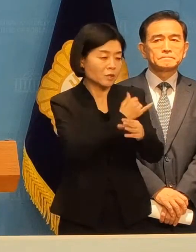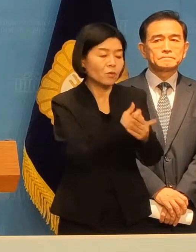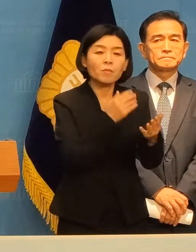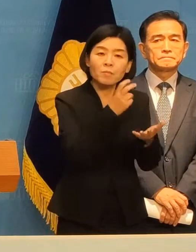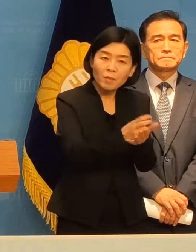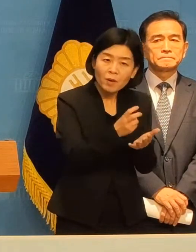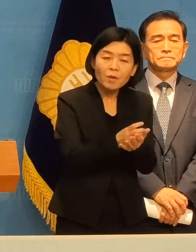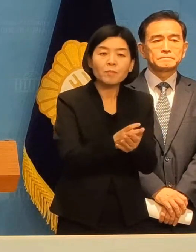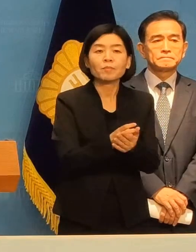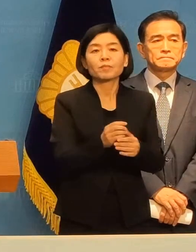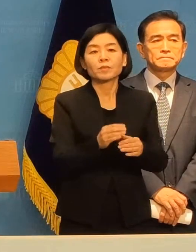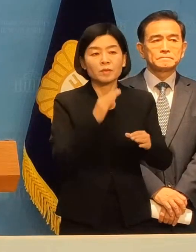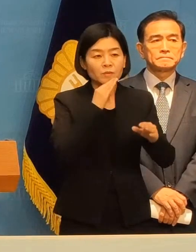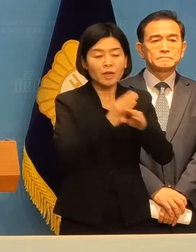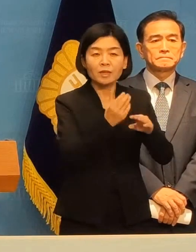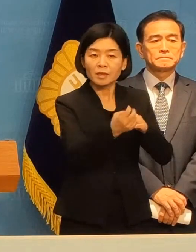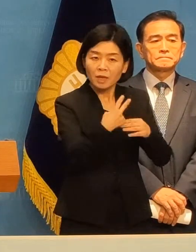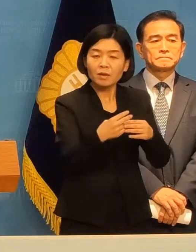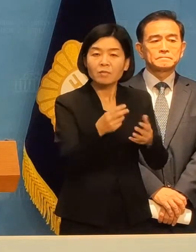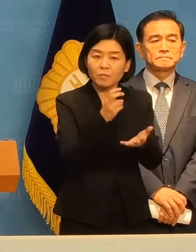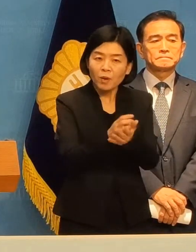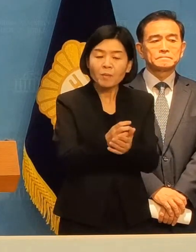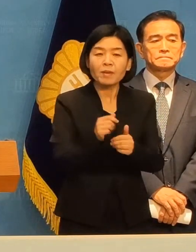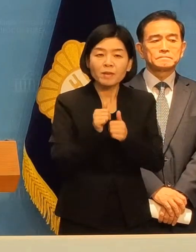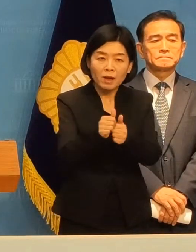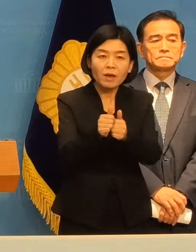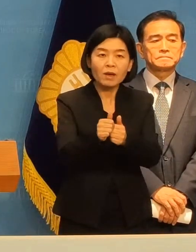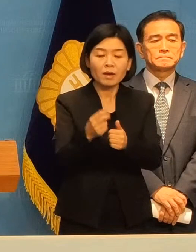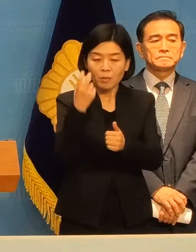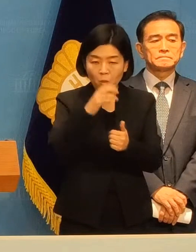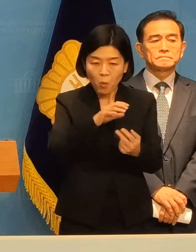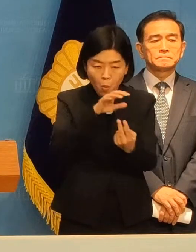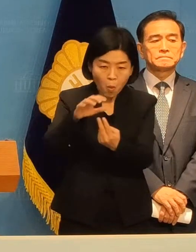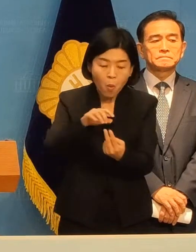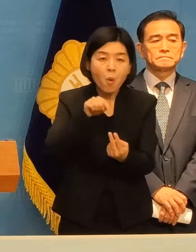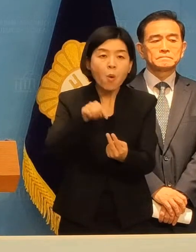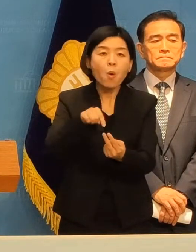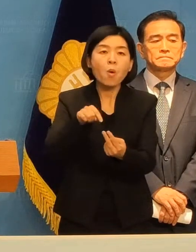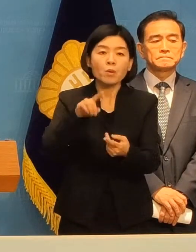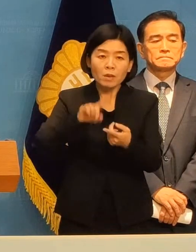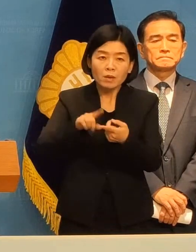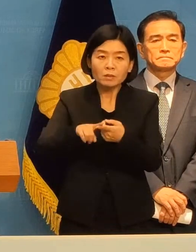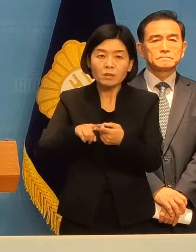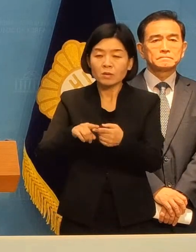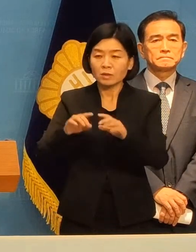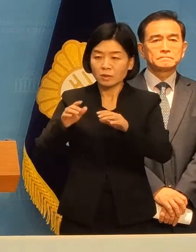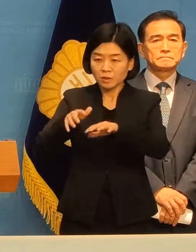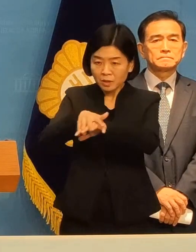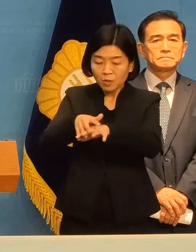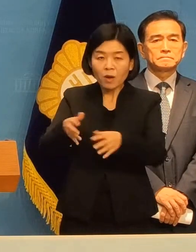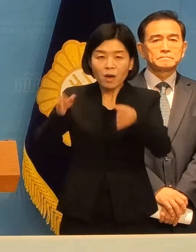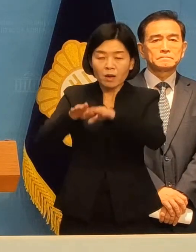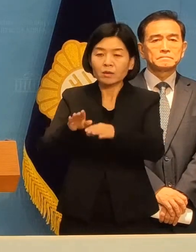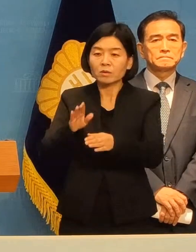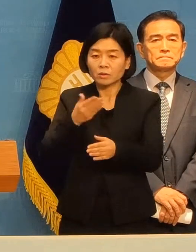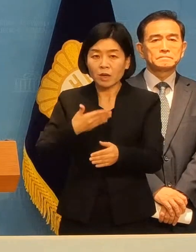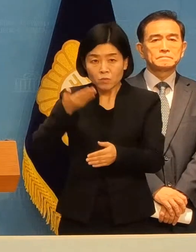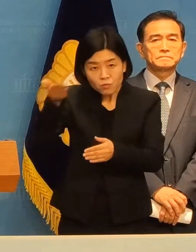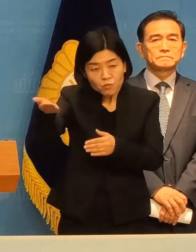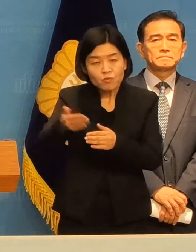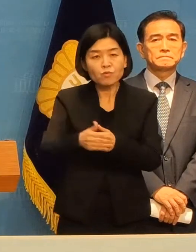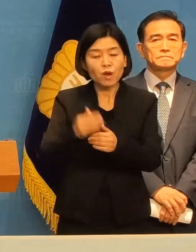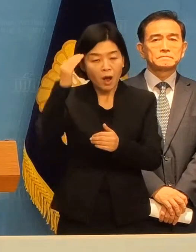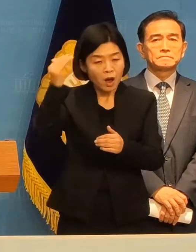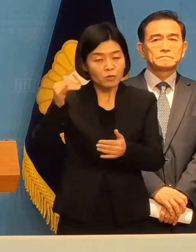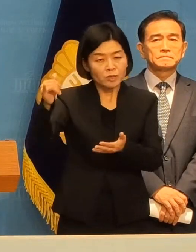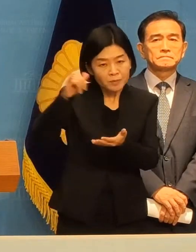제11조 1항과 2항에 따라 보호 신청 사실을 해당 기관에 통보하고 국내 입국에 필요한 지원을 해야 합니다.